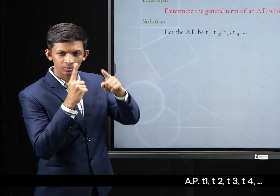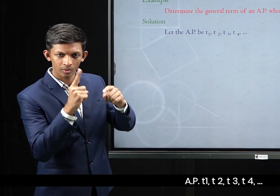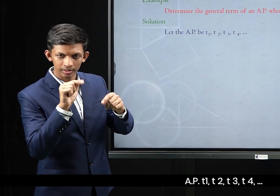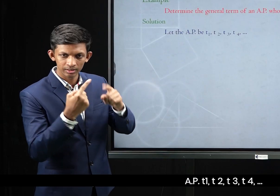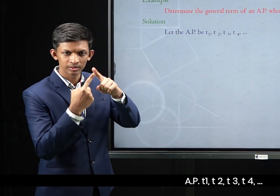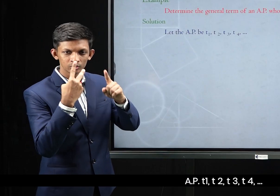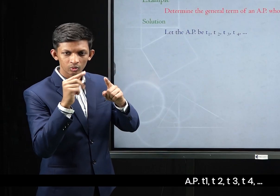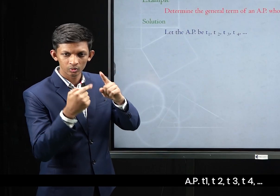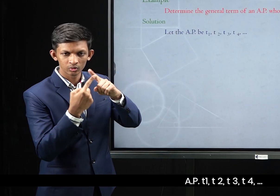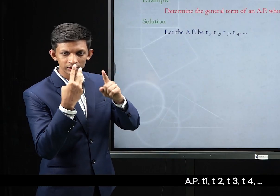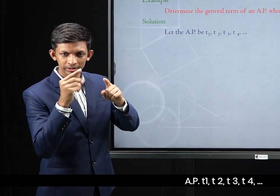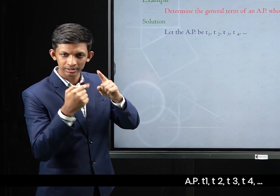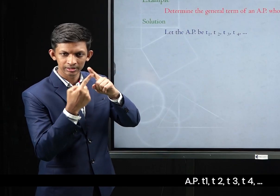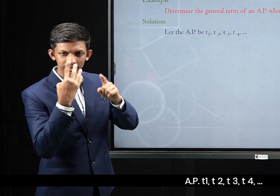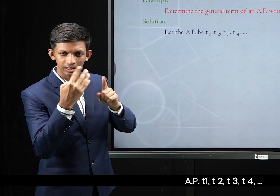T2 T3 T4